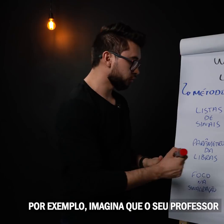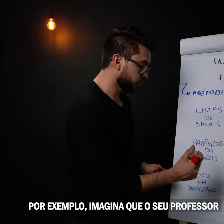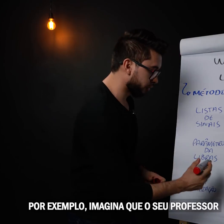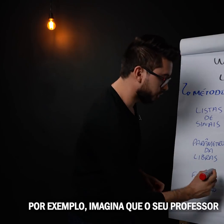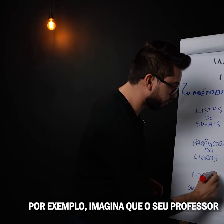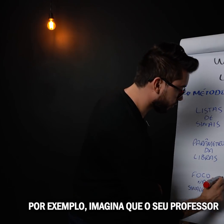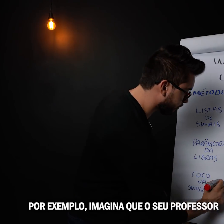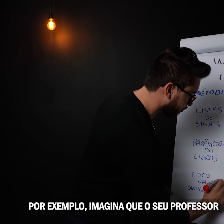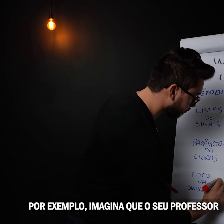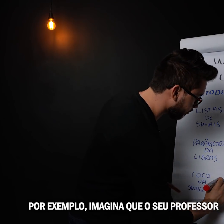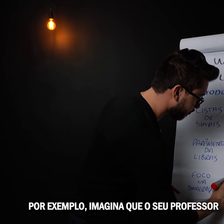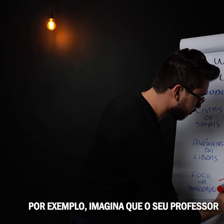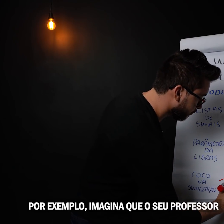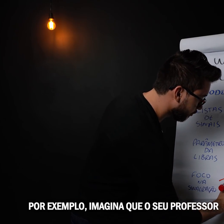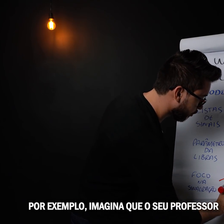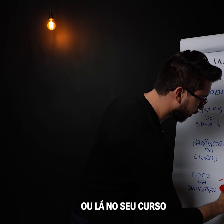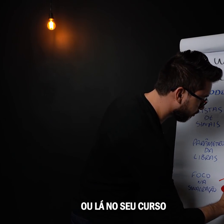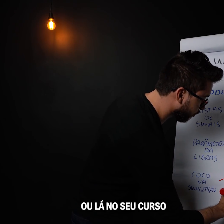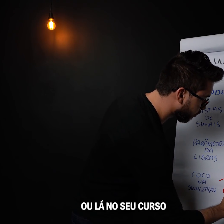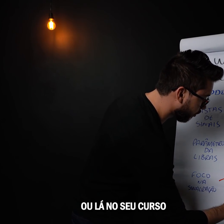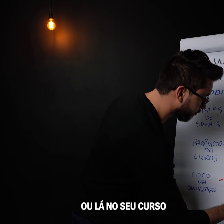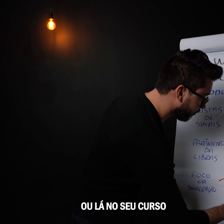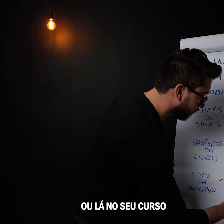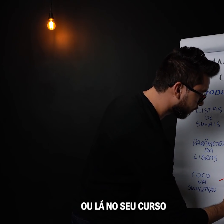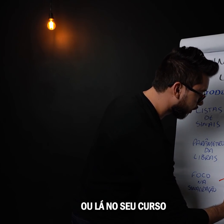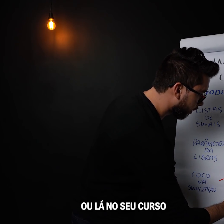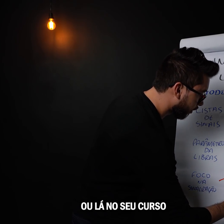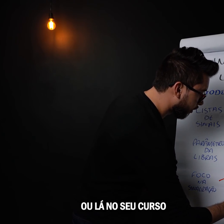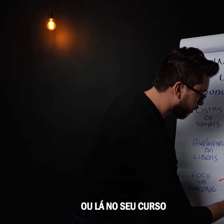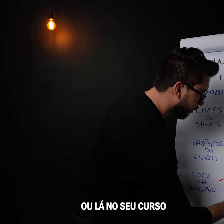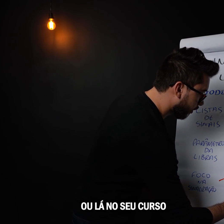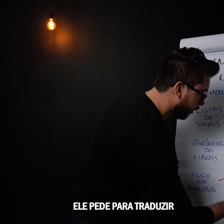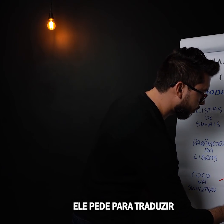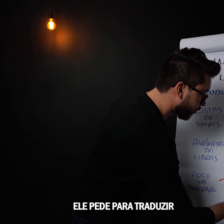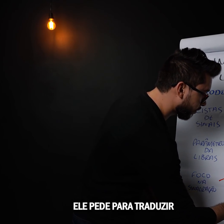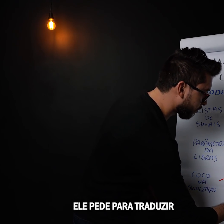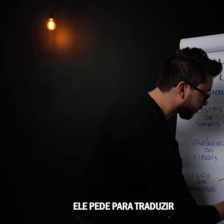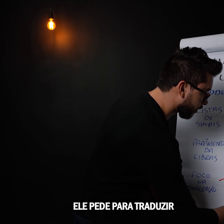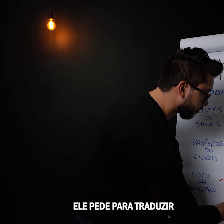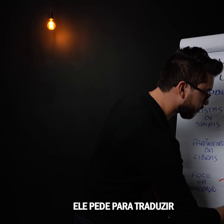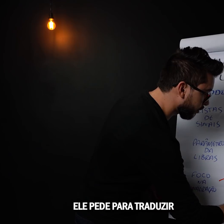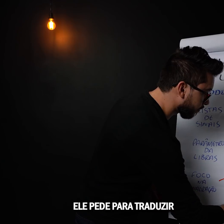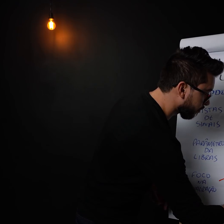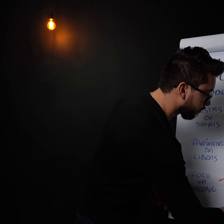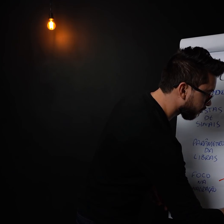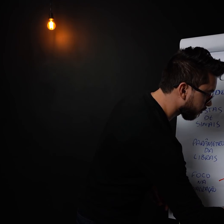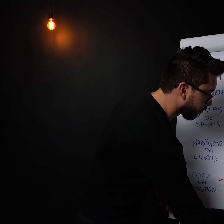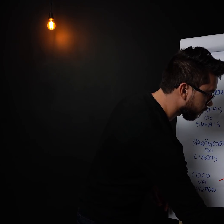seu professor, ou lá no seu curso, ele pede para você traduzir